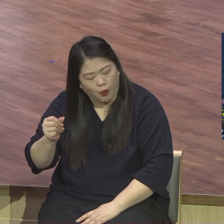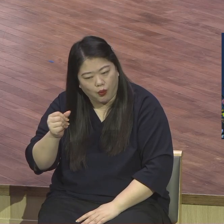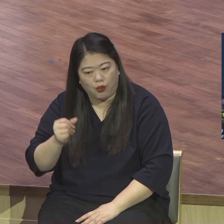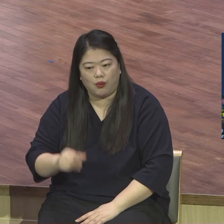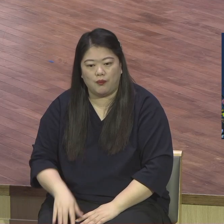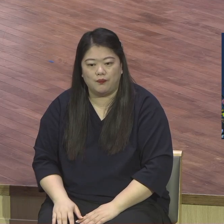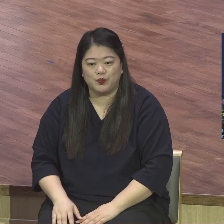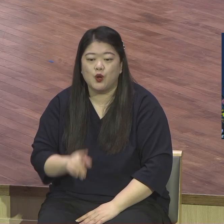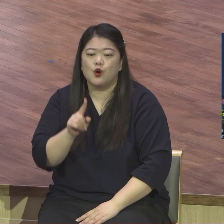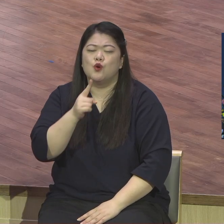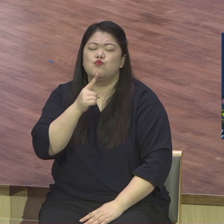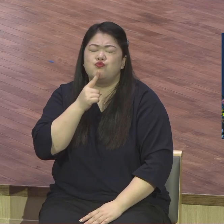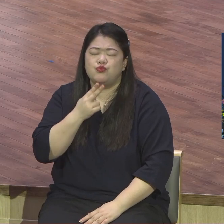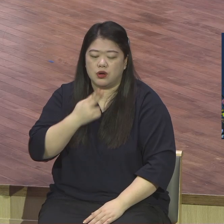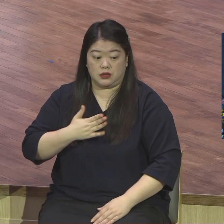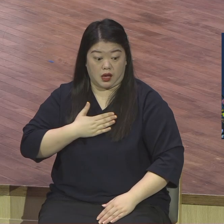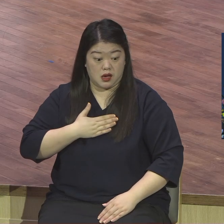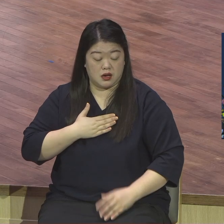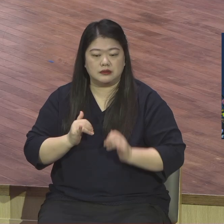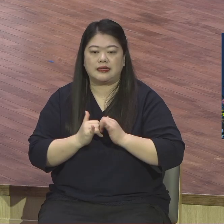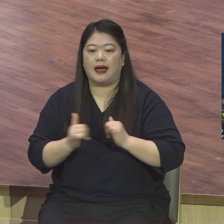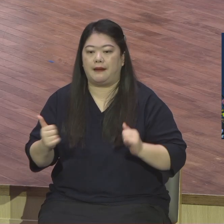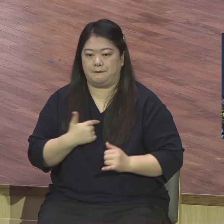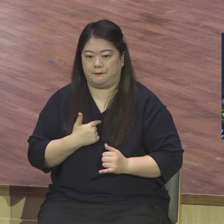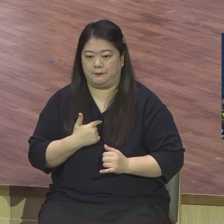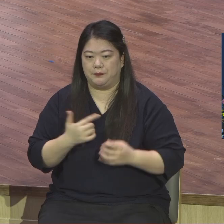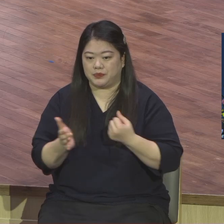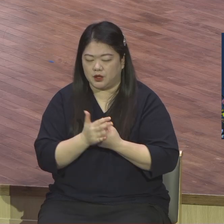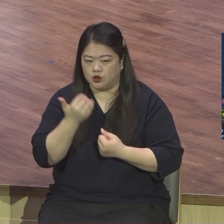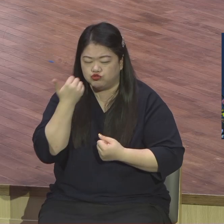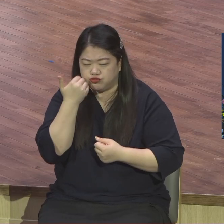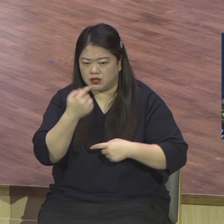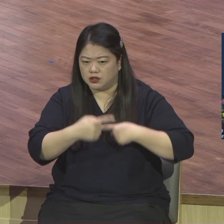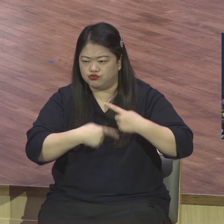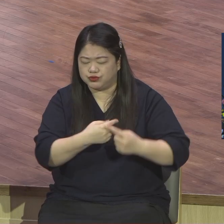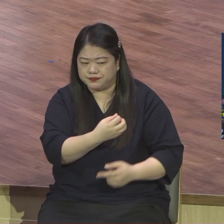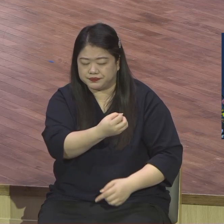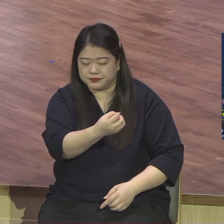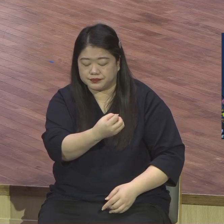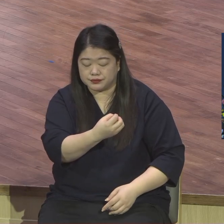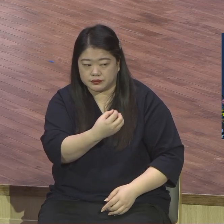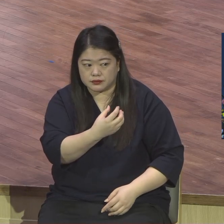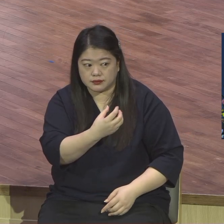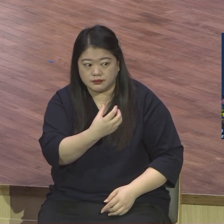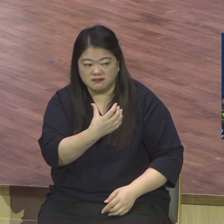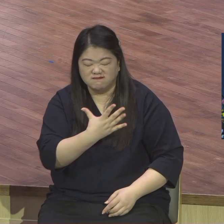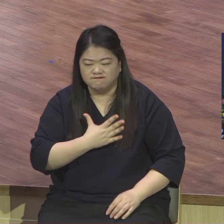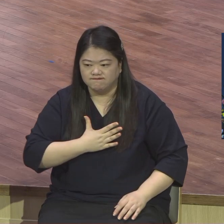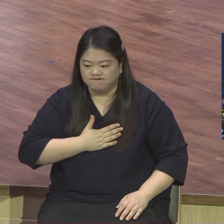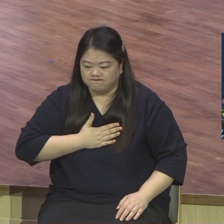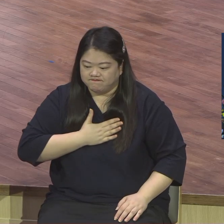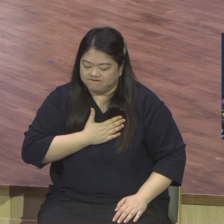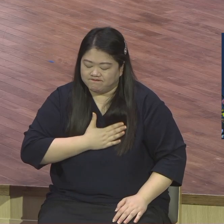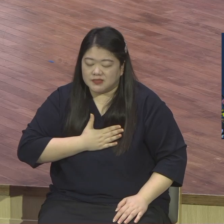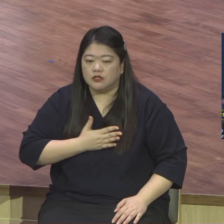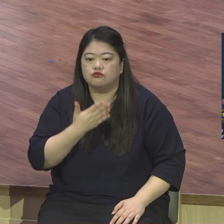기분 나쁠 때도 있고 섭섭할 때도 있어요. 그래서 다락방 떠난 목사들도 교인들도